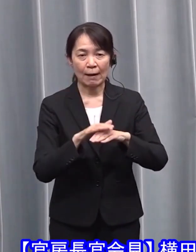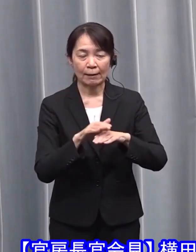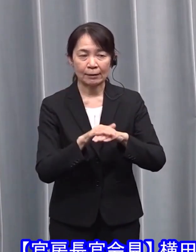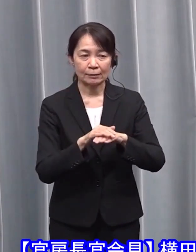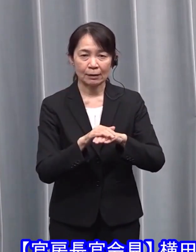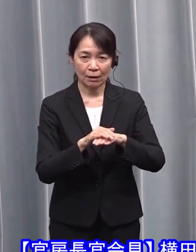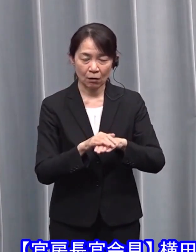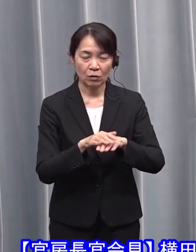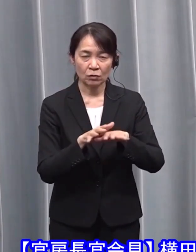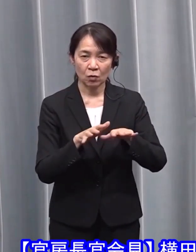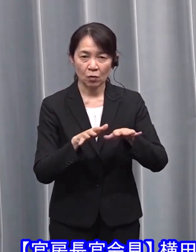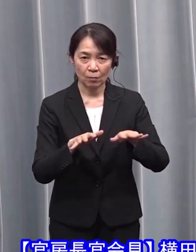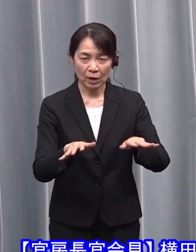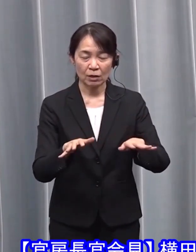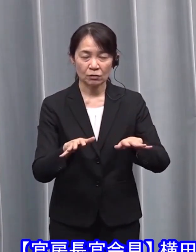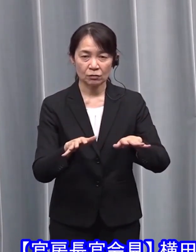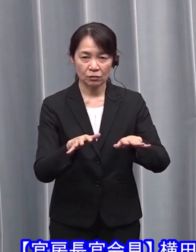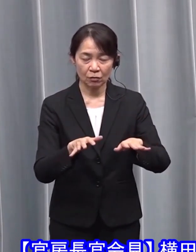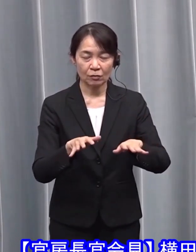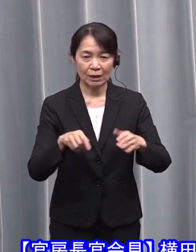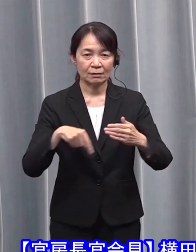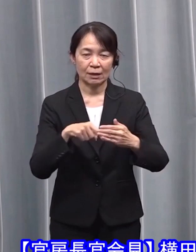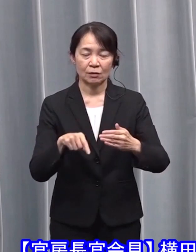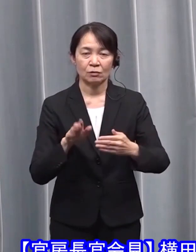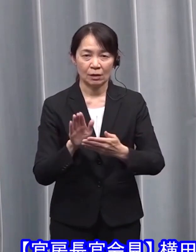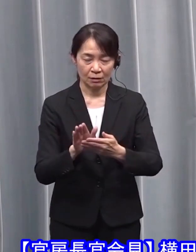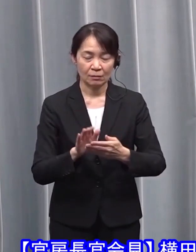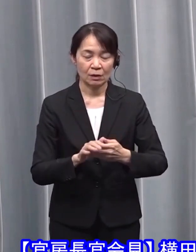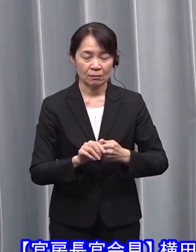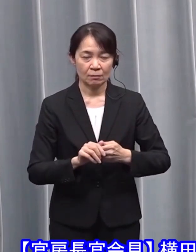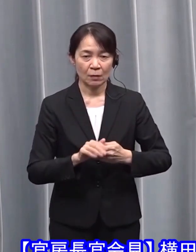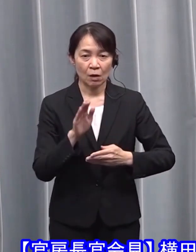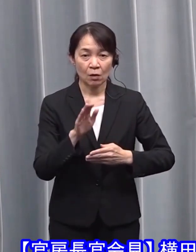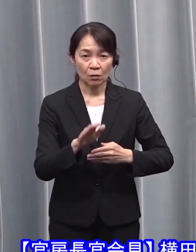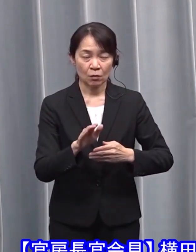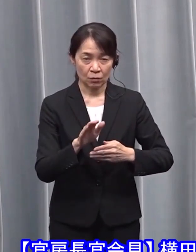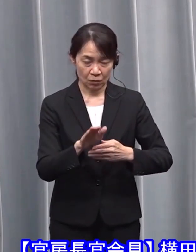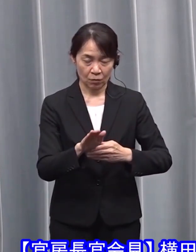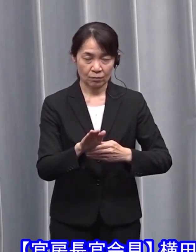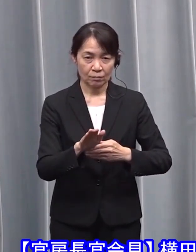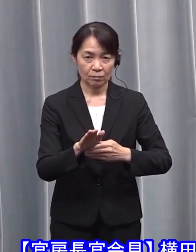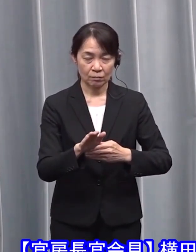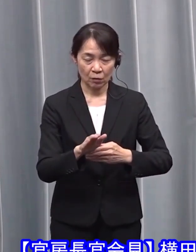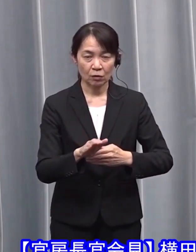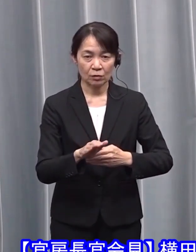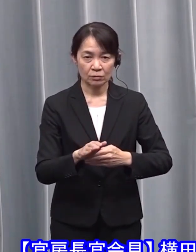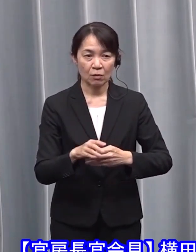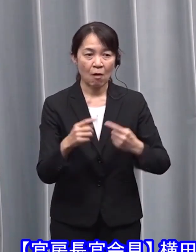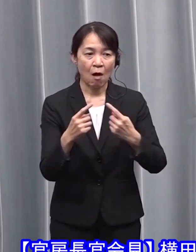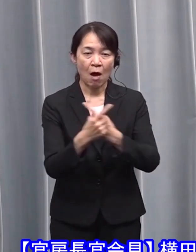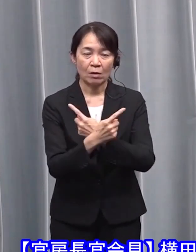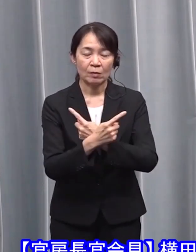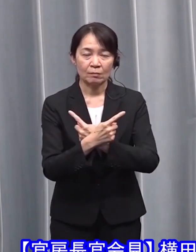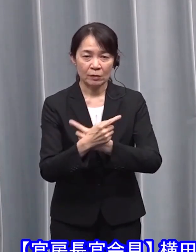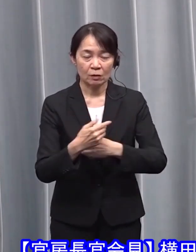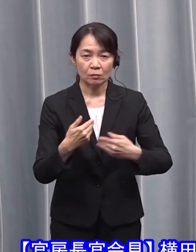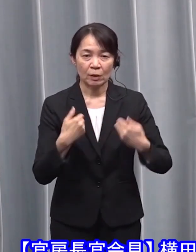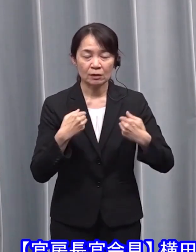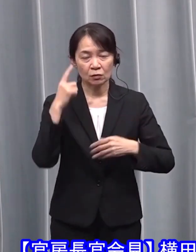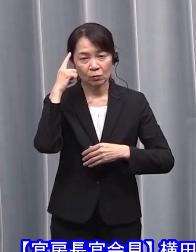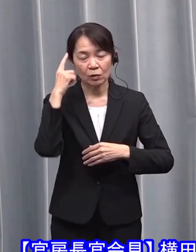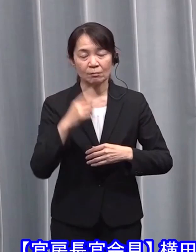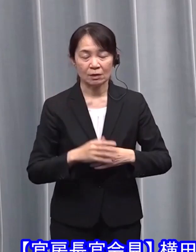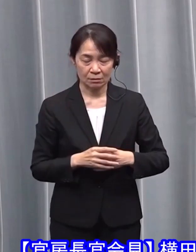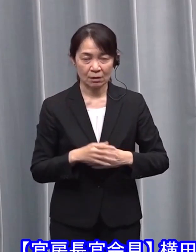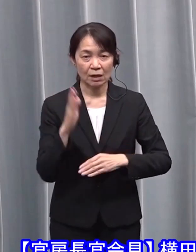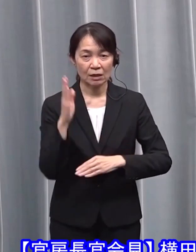助長させるものとなっています。国民が皇室を敬愛し続けるためにもこうした態度は改めるべきだと思いますが、政府としての